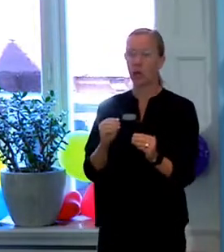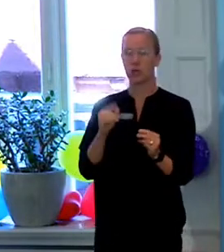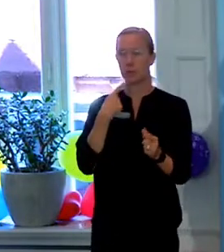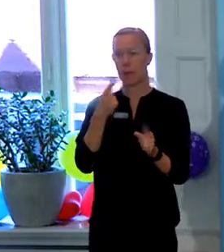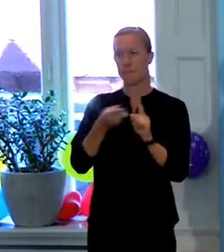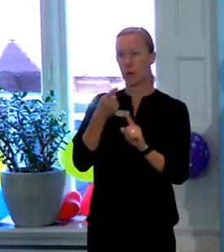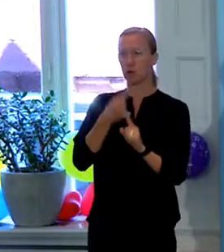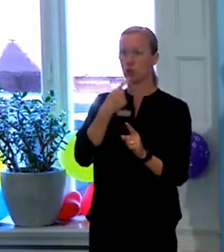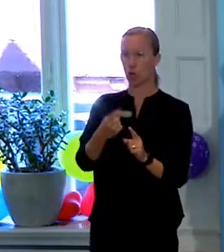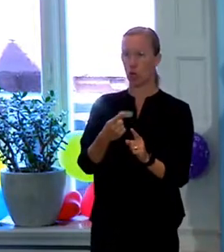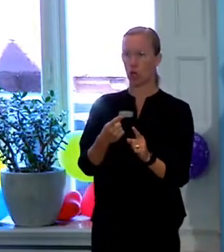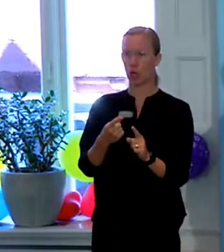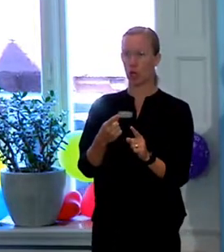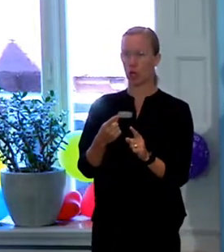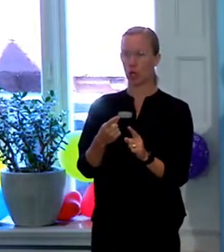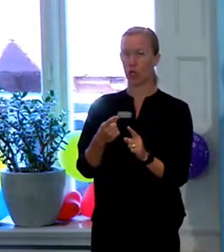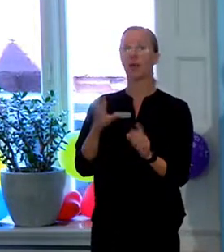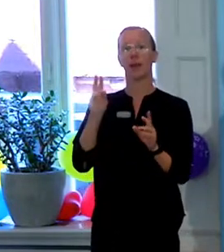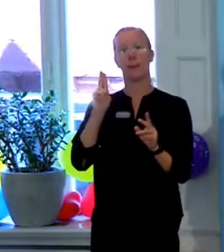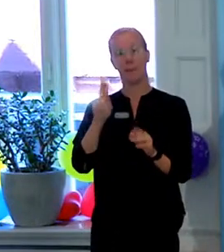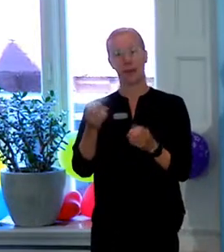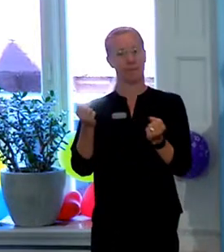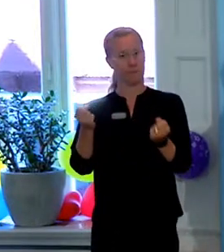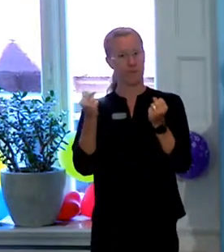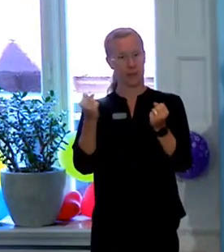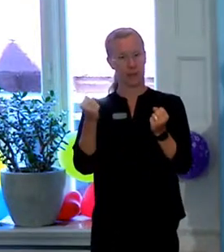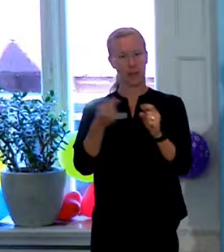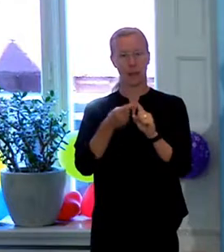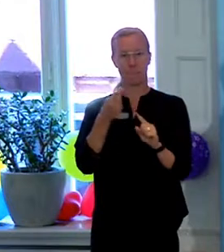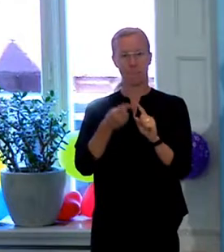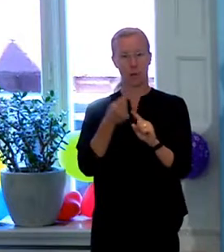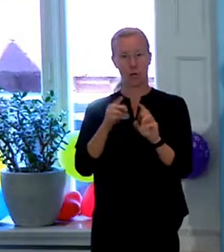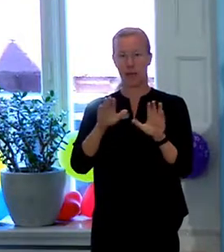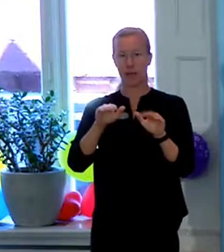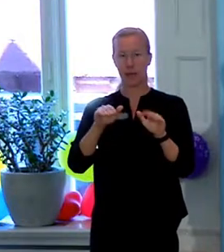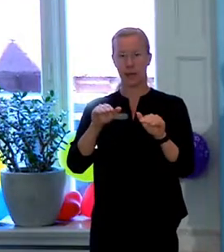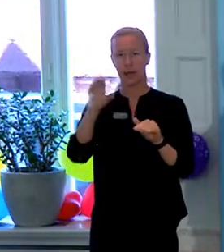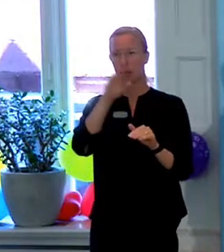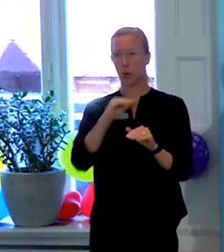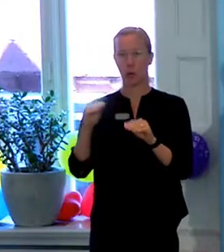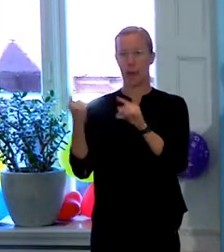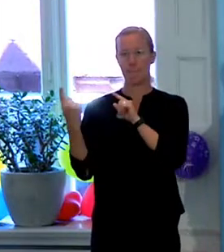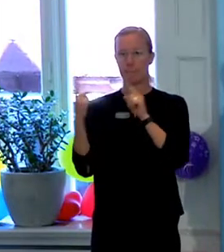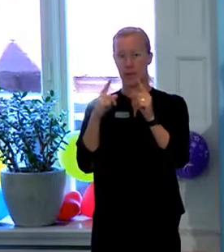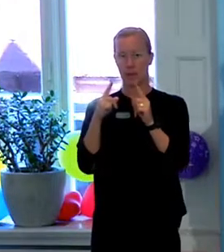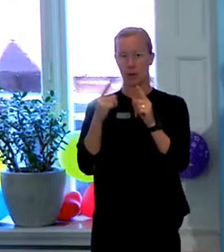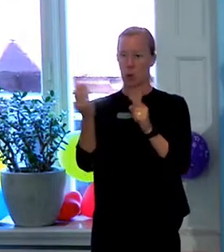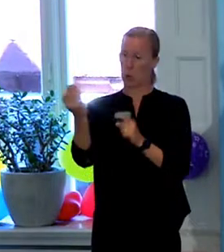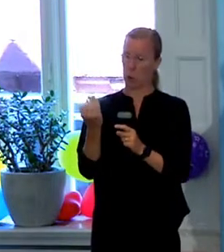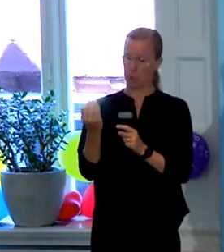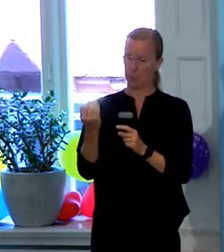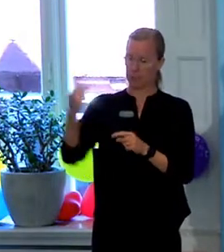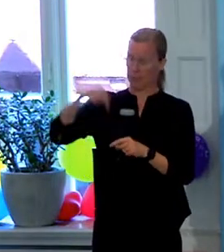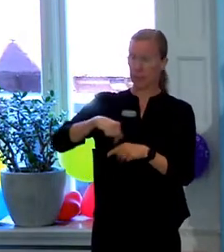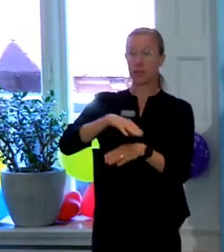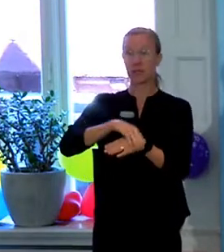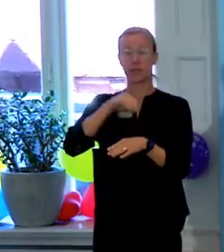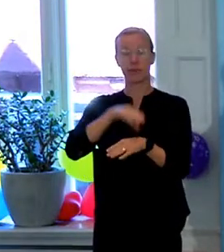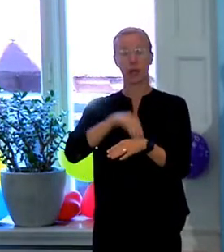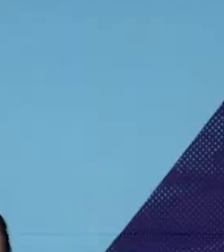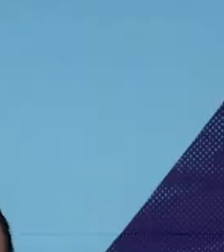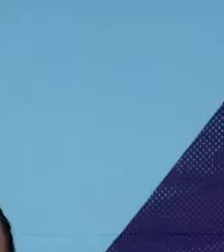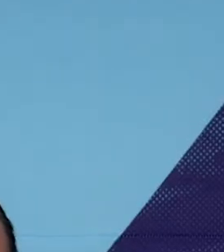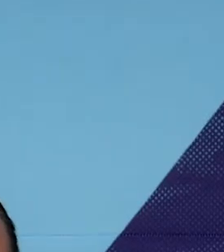lite inledde med att säga så tror jag att det är viktigt att börja redan när människor kommer till vårt land.